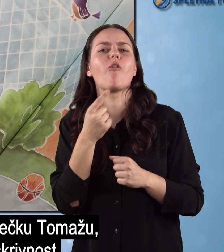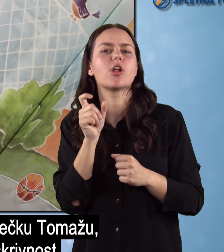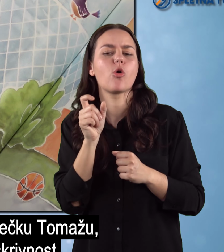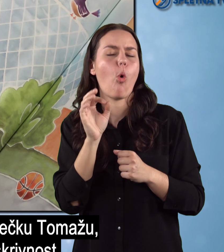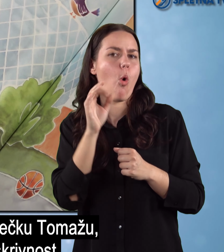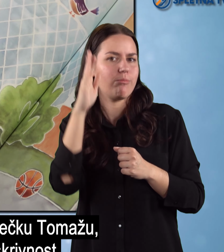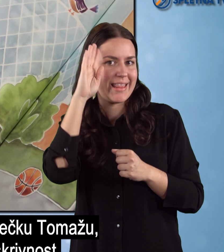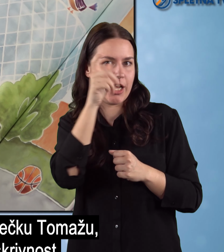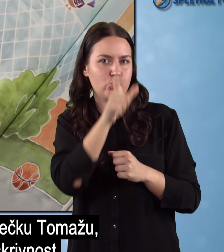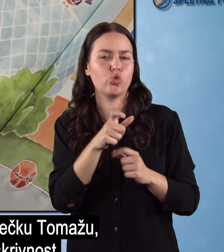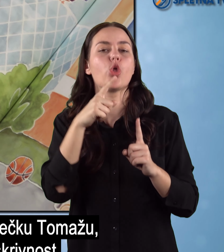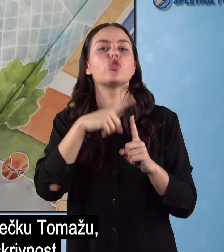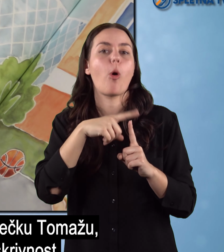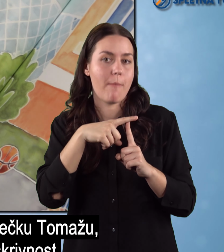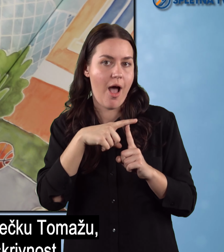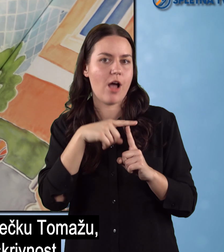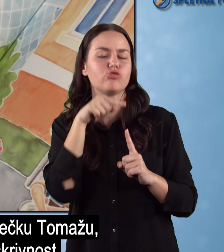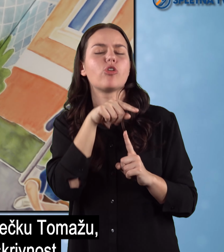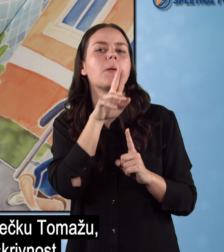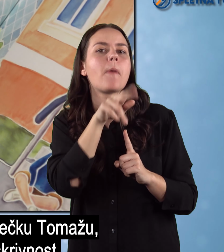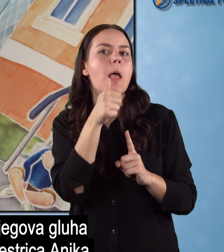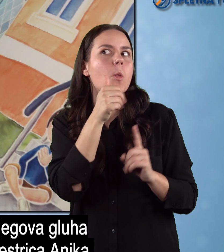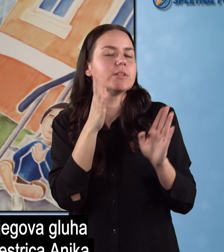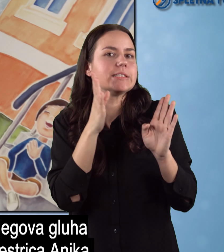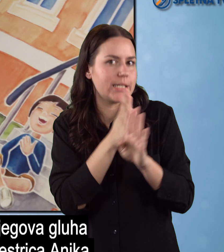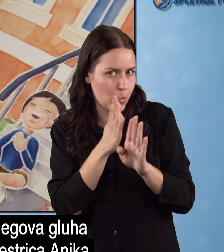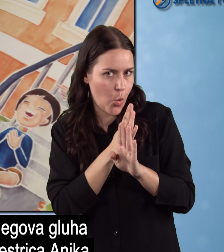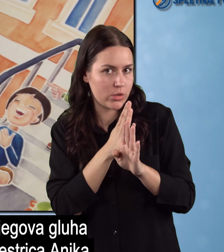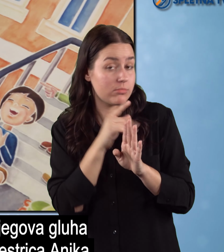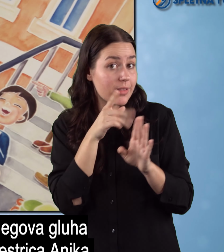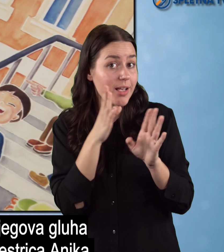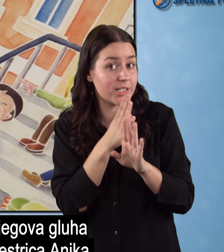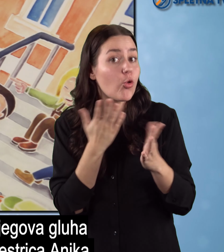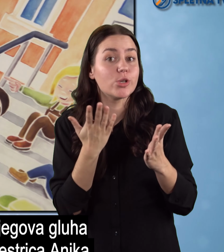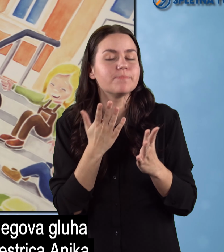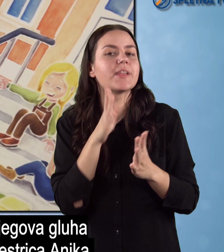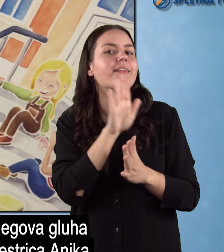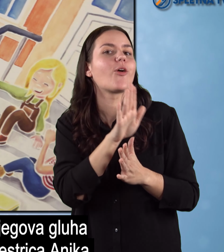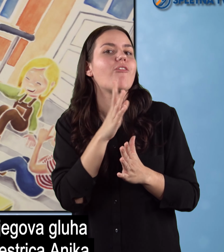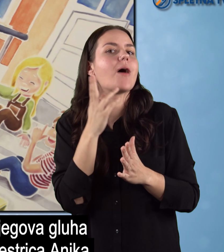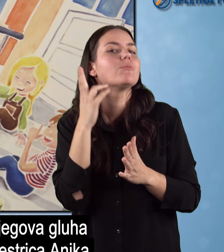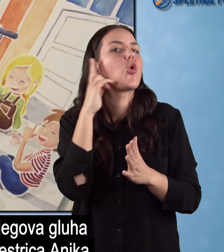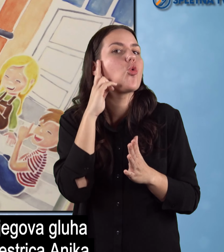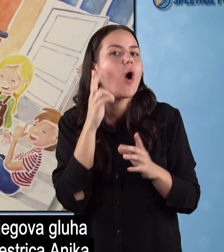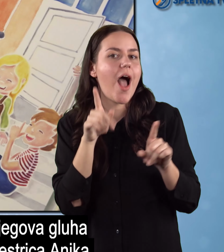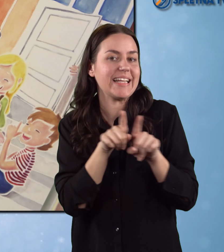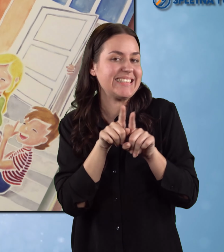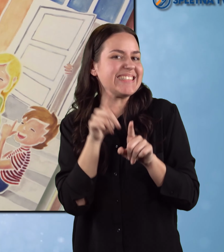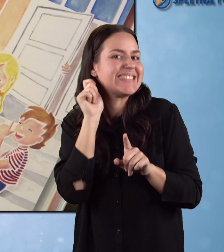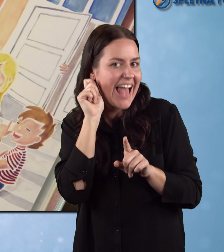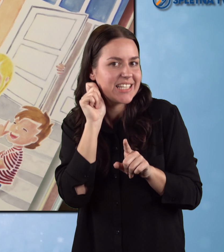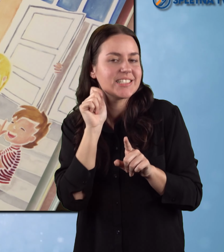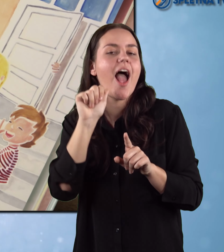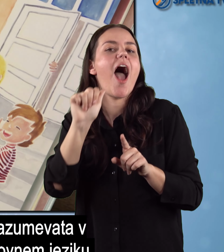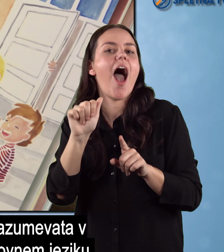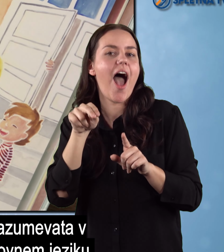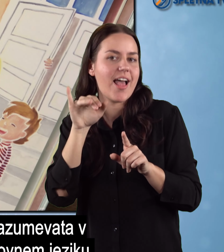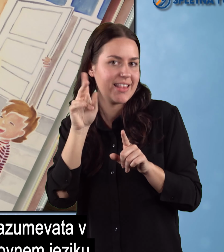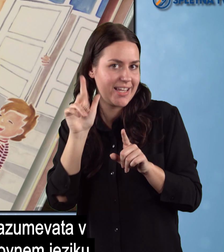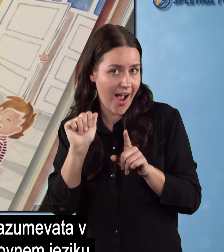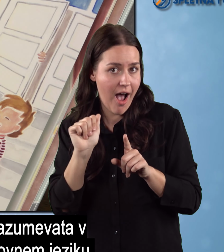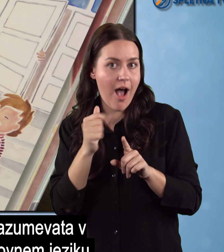ki ima eno skrivnost. Ta skrivnost je njegova gluha deklica oziroma sestrica Anika, s